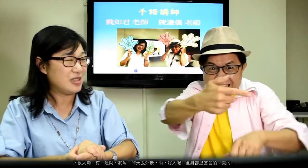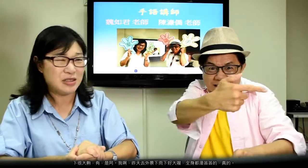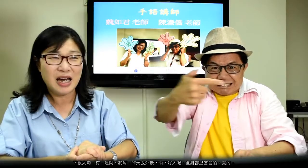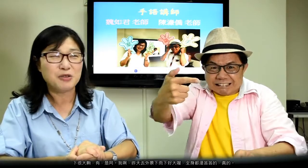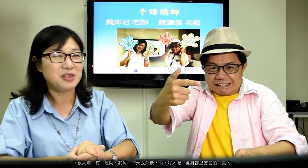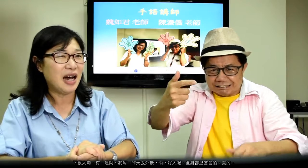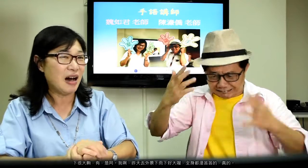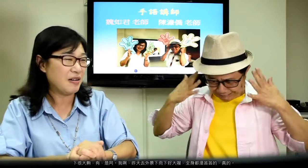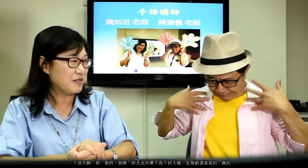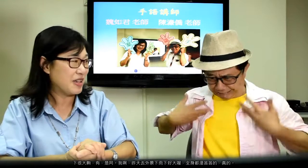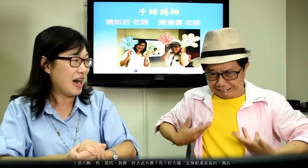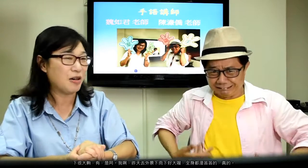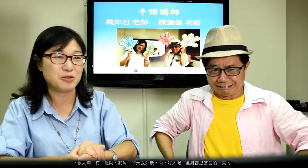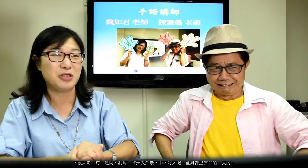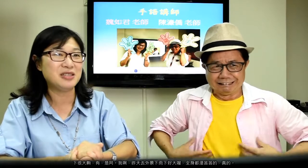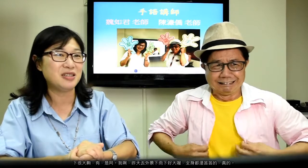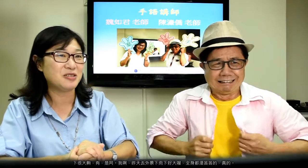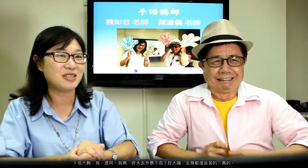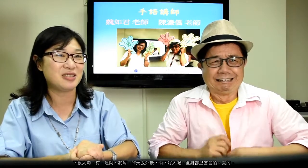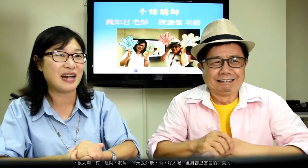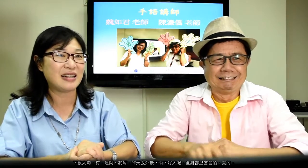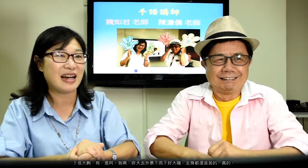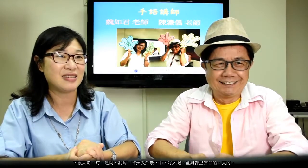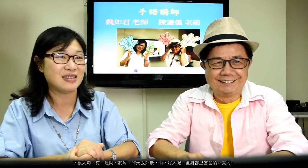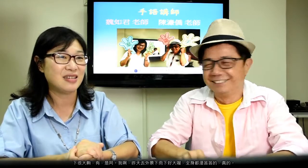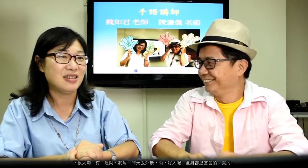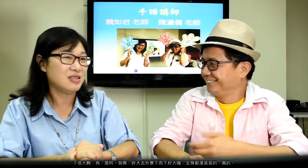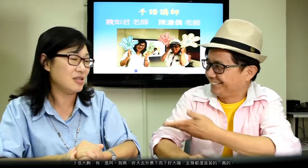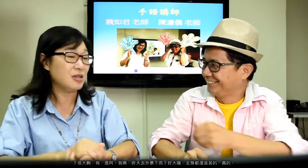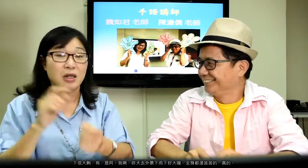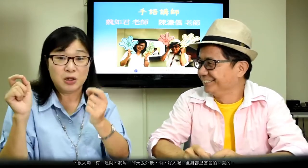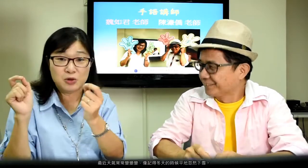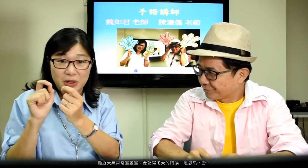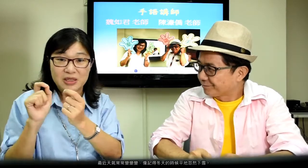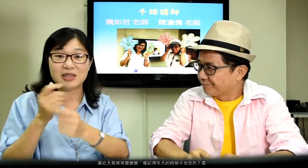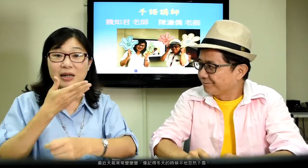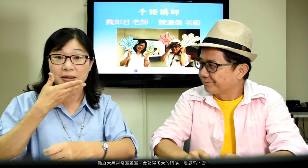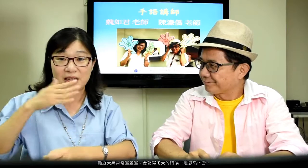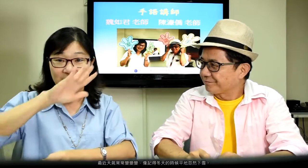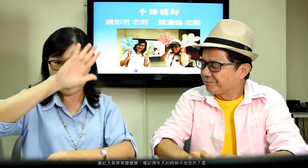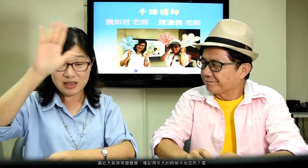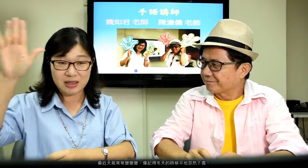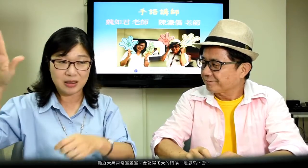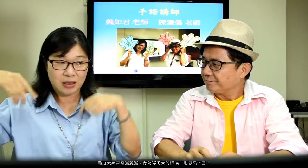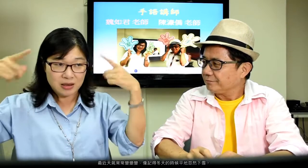景，下雨下好大哦，全身都湿哒哒的，真的。最近啊天气常